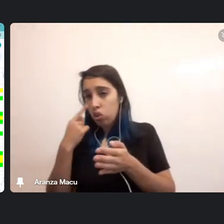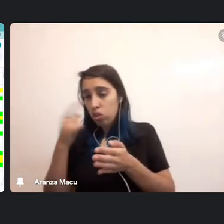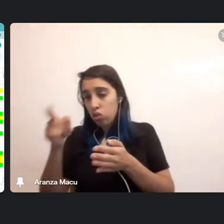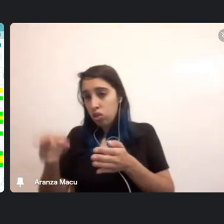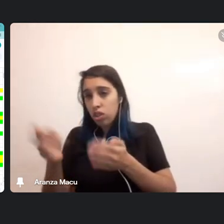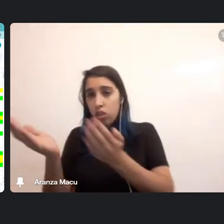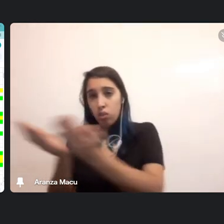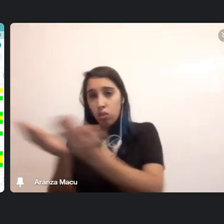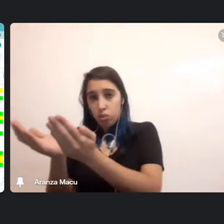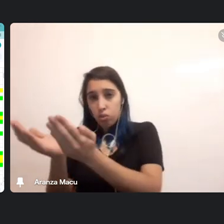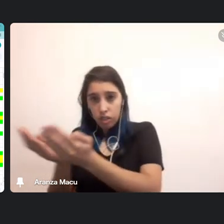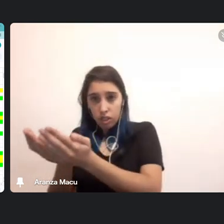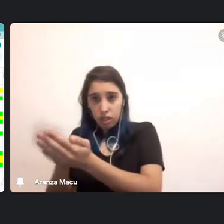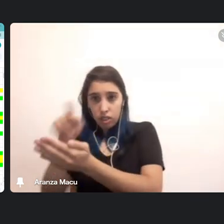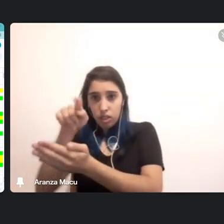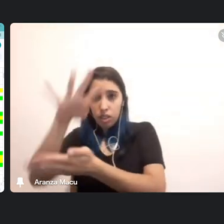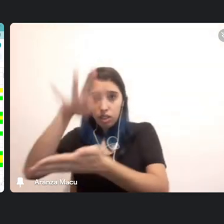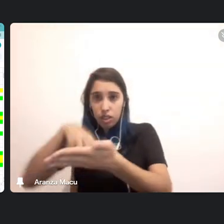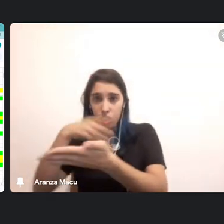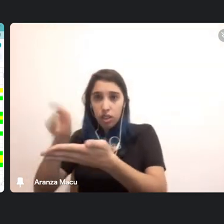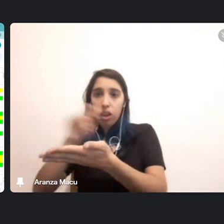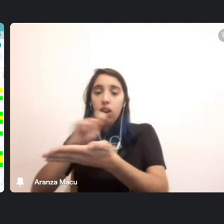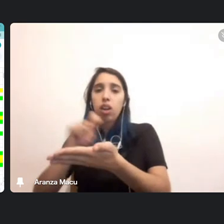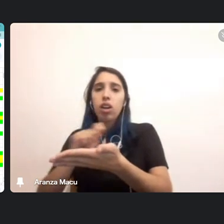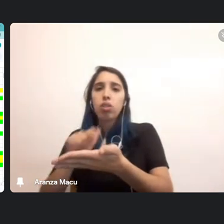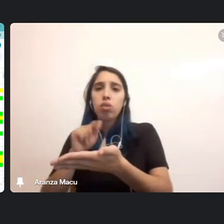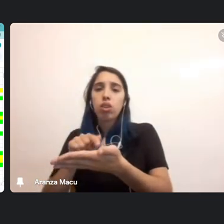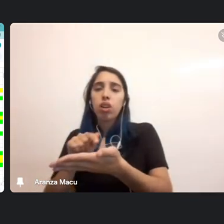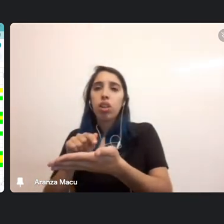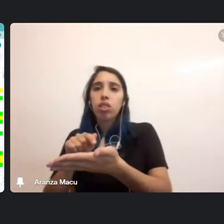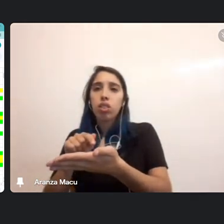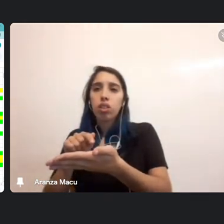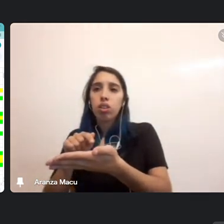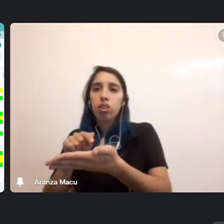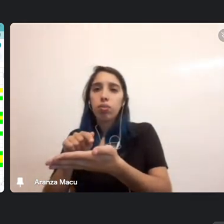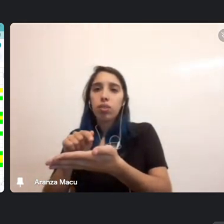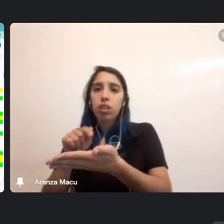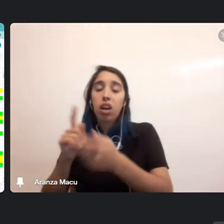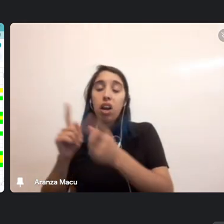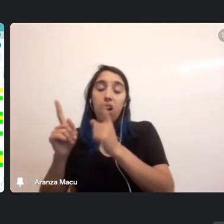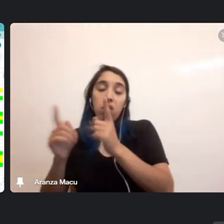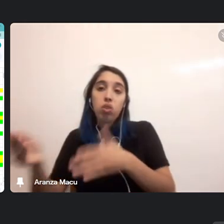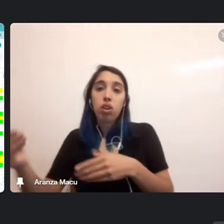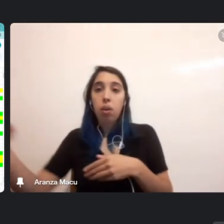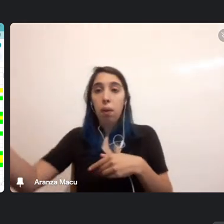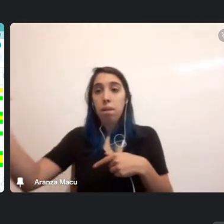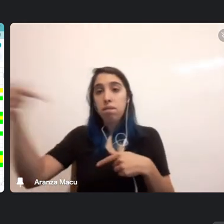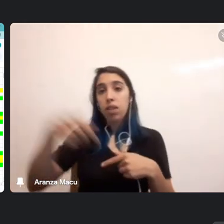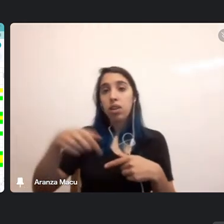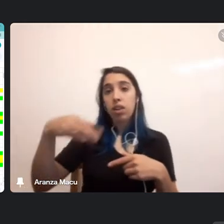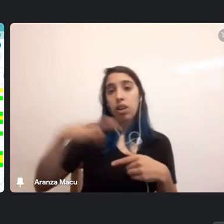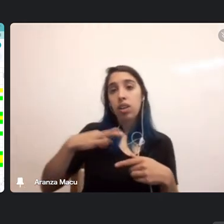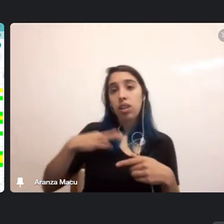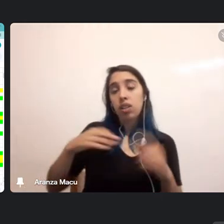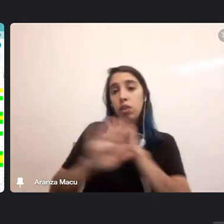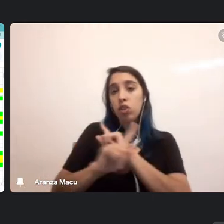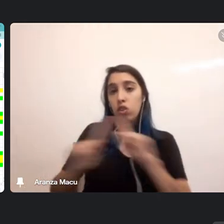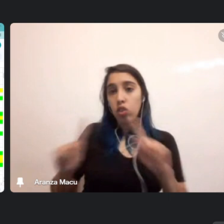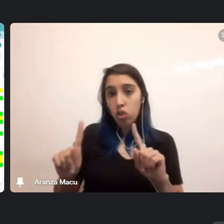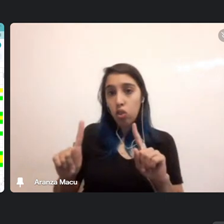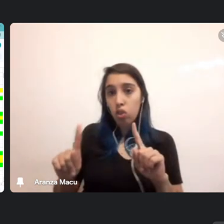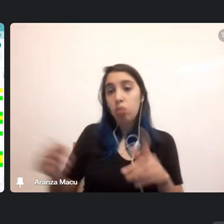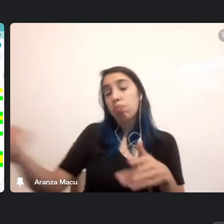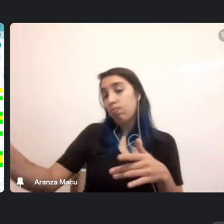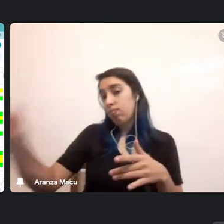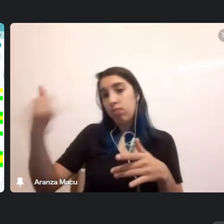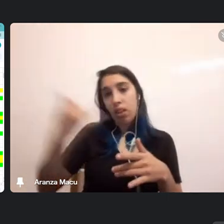sabe que no la va a hacer la materia, que no va a venir al parcial, avísenme, saco menos copias, ¿sí? Hay muchos que les pasa esto, que